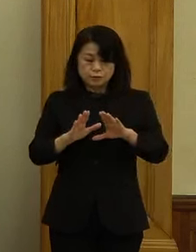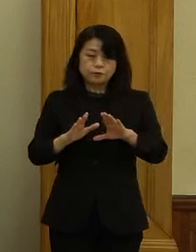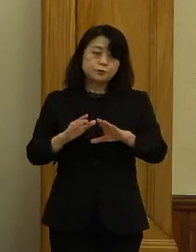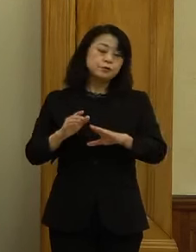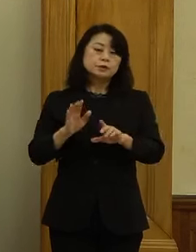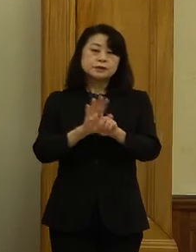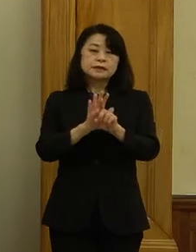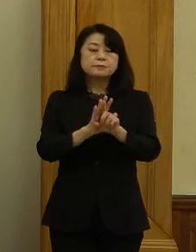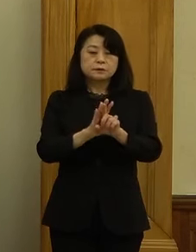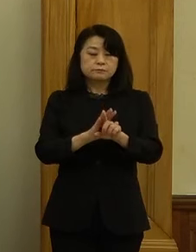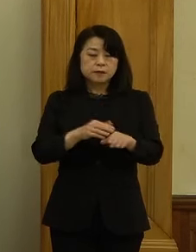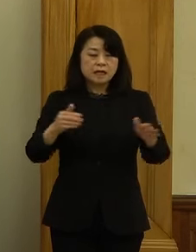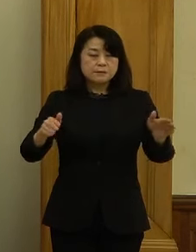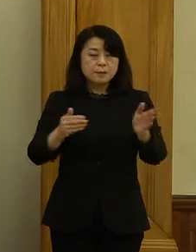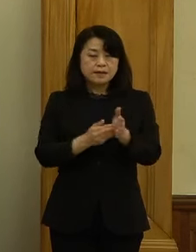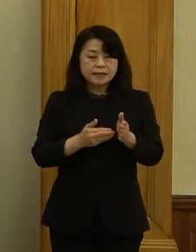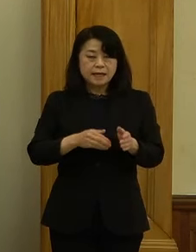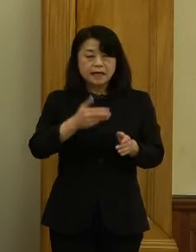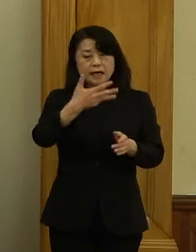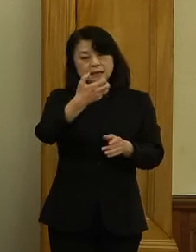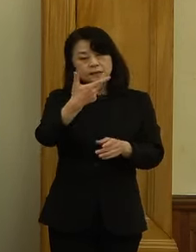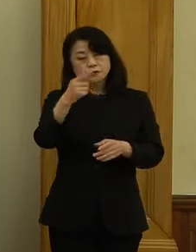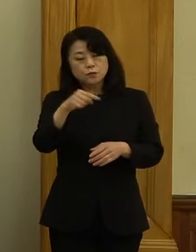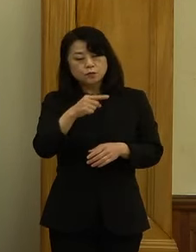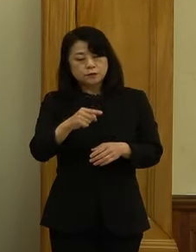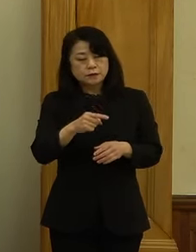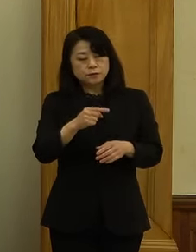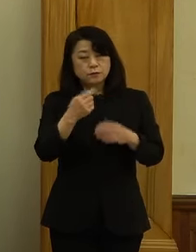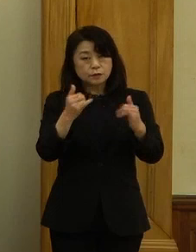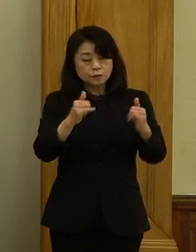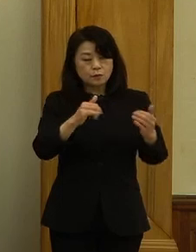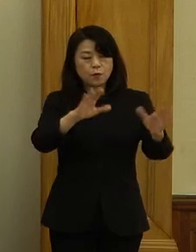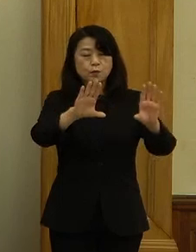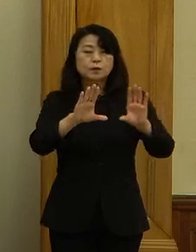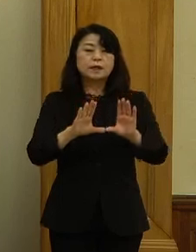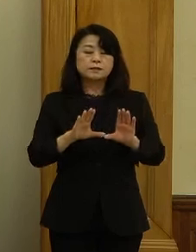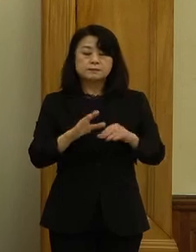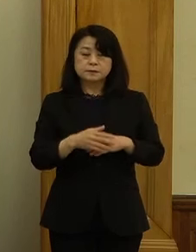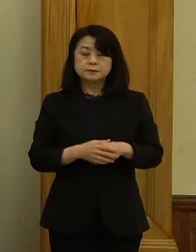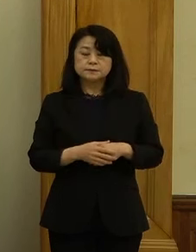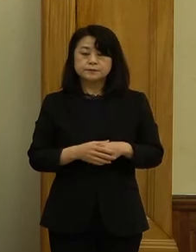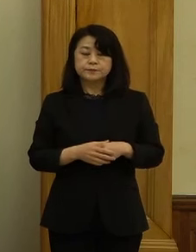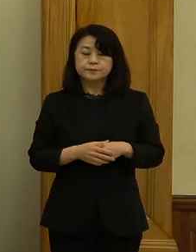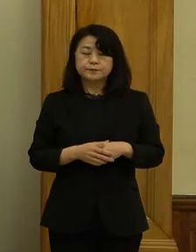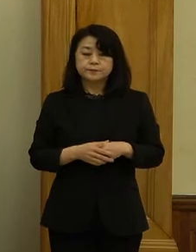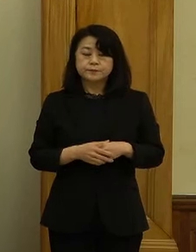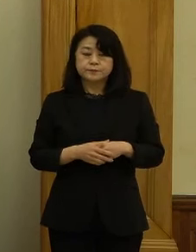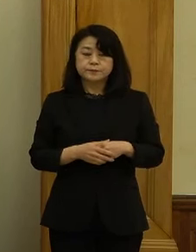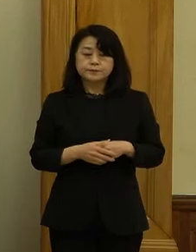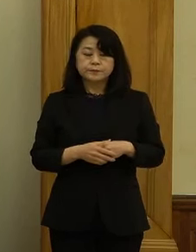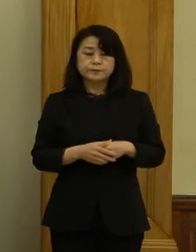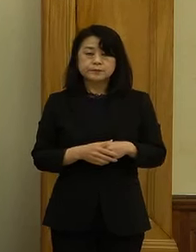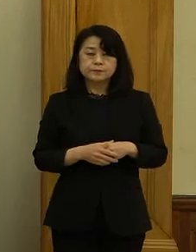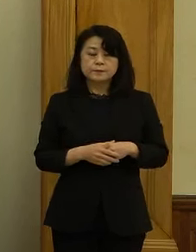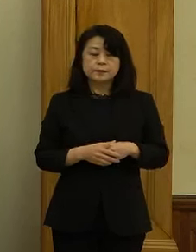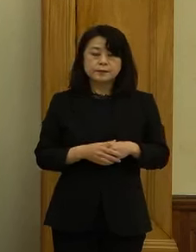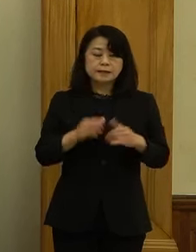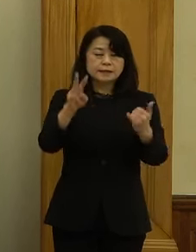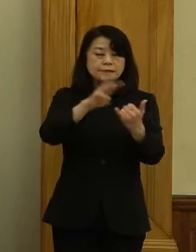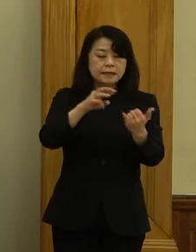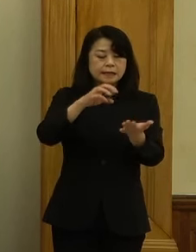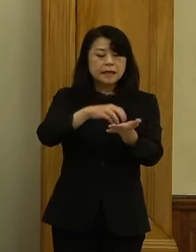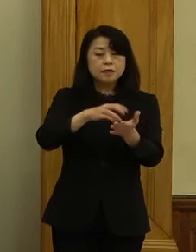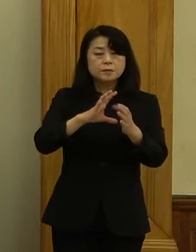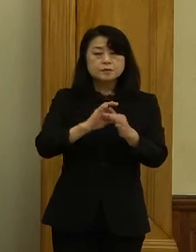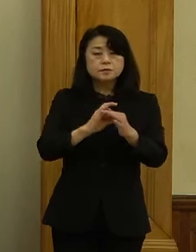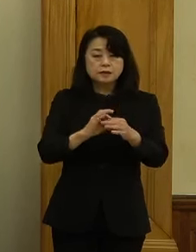86名の方々を受け入れていますえ災害廃棄物に